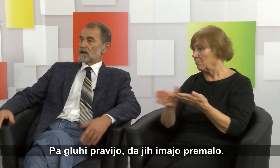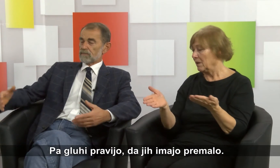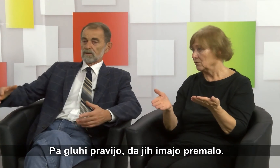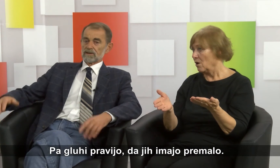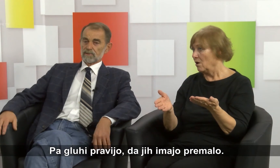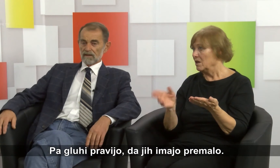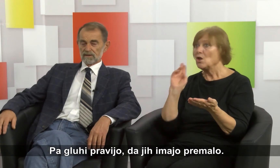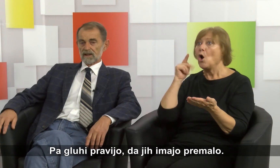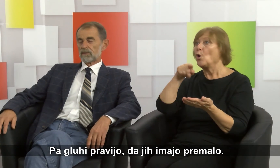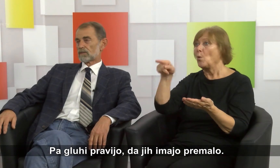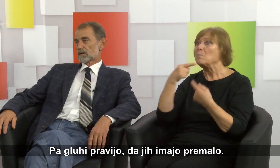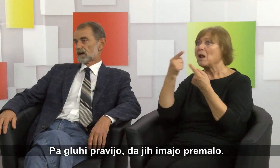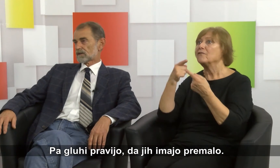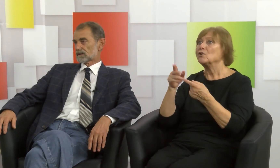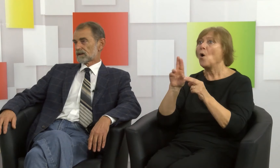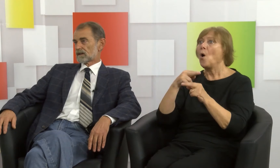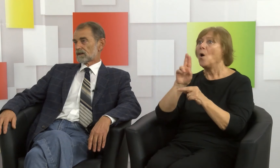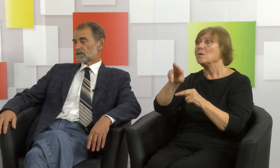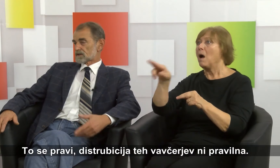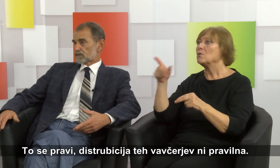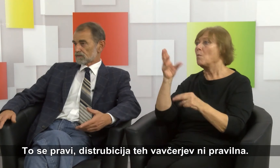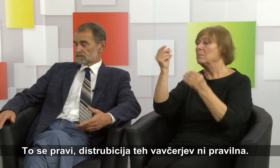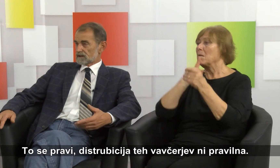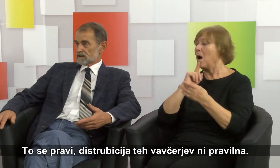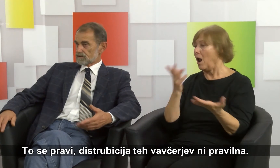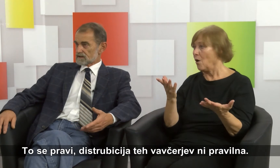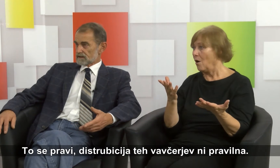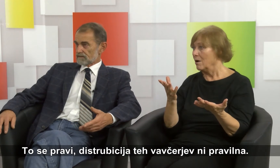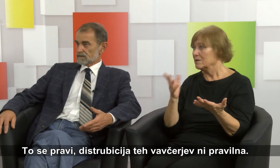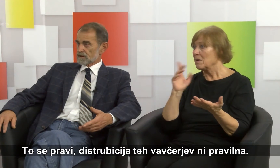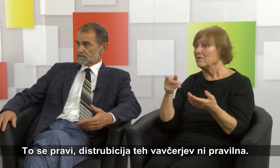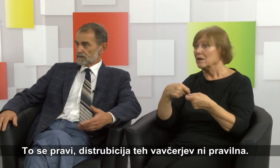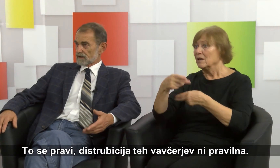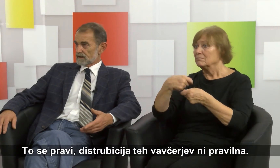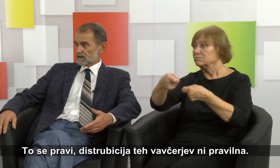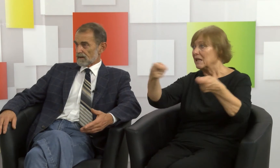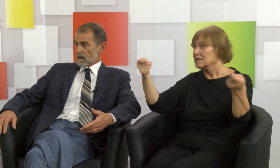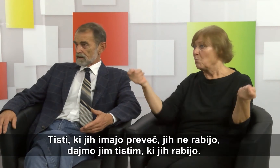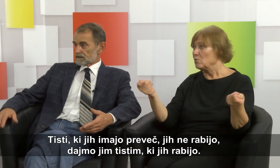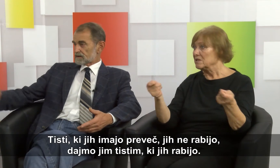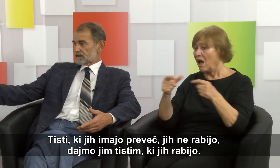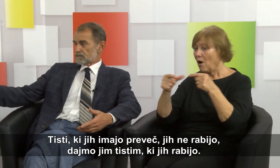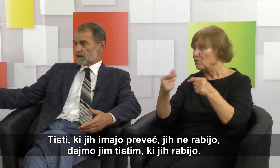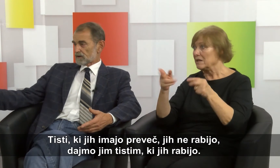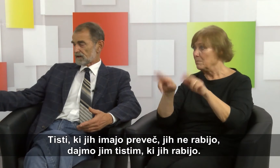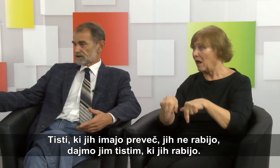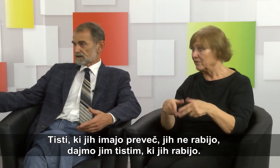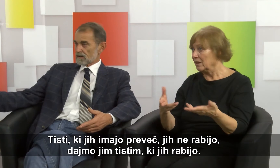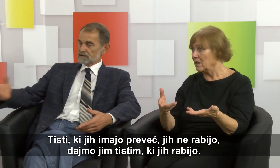Pa gluhi pravijo, da jih imajo premalo. Ne. To se pravi, distribucija teh voucherjev ni pravilna. Tisti, ki jih imajo preveč, jih ne rabijo, dajmo